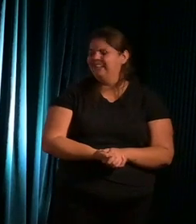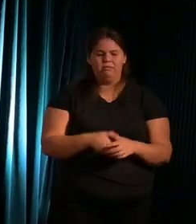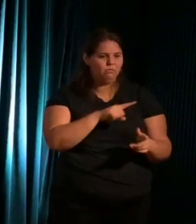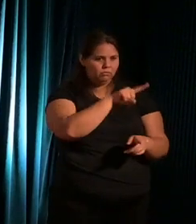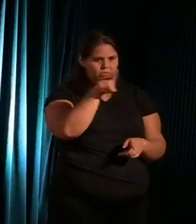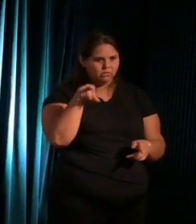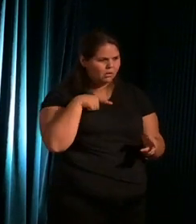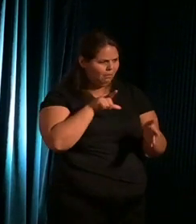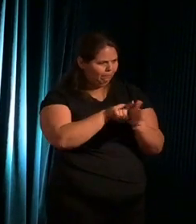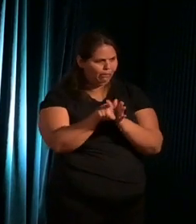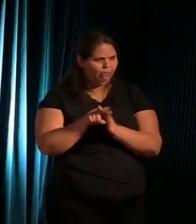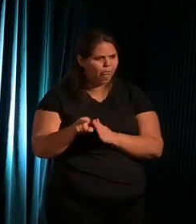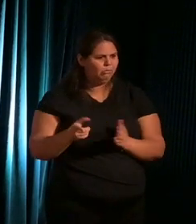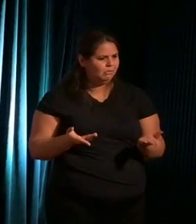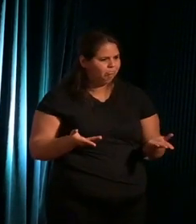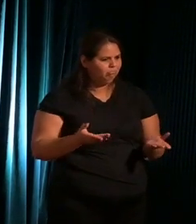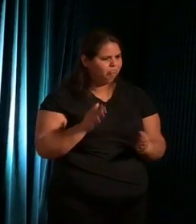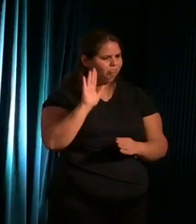Perguntas?